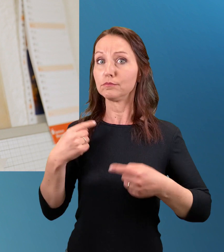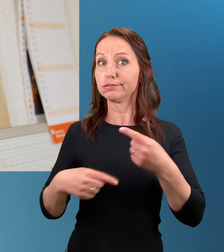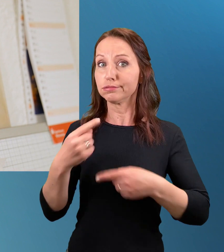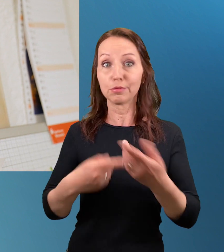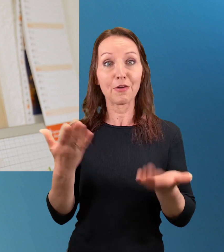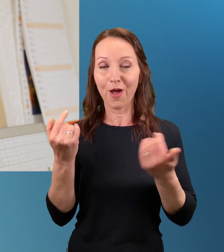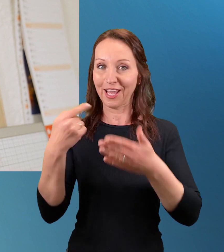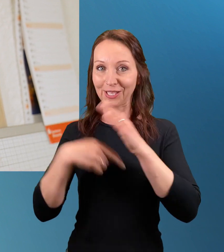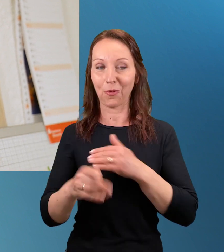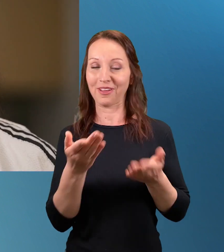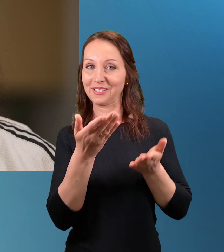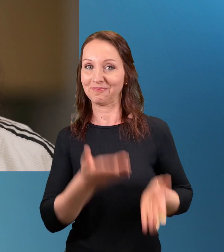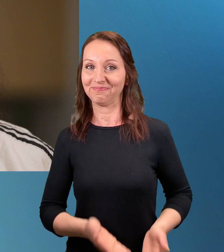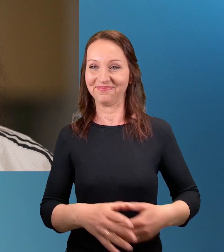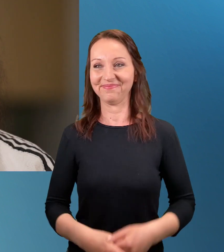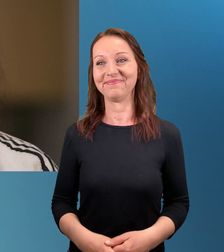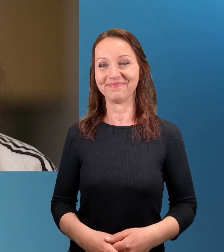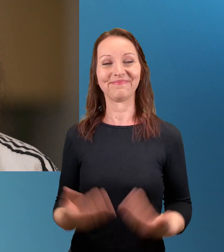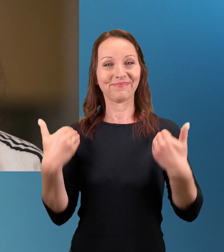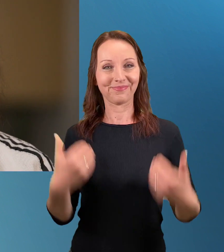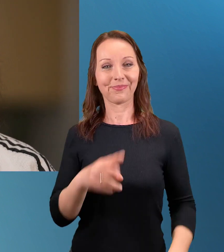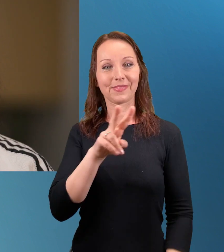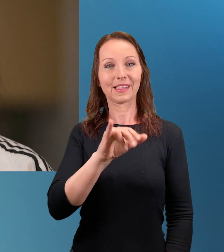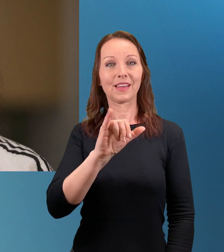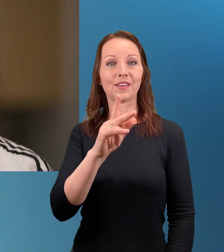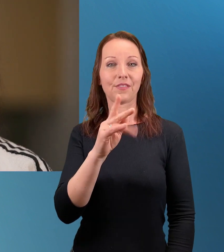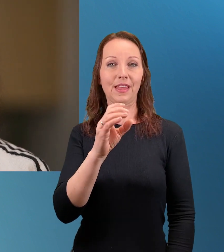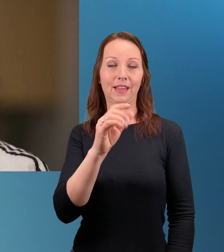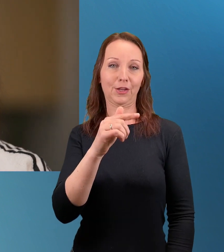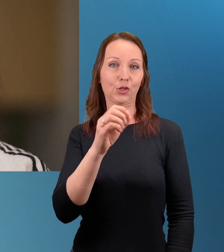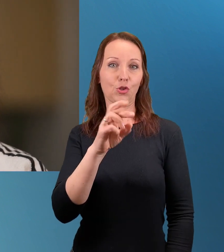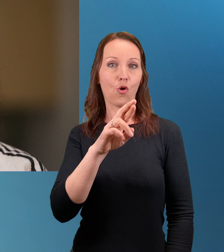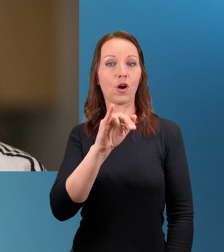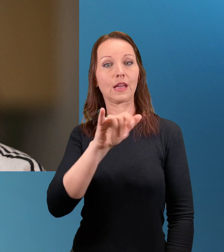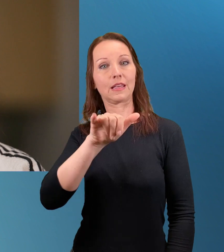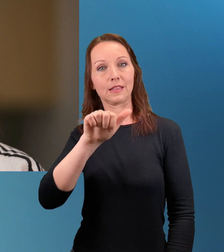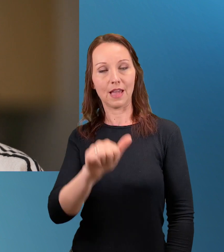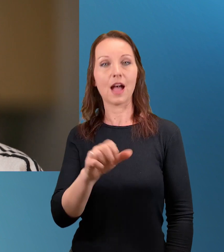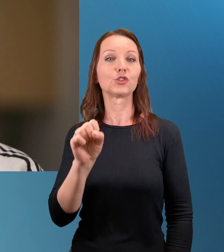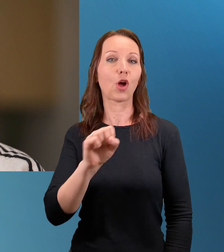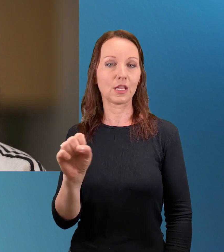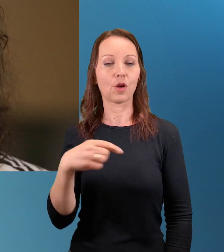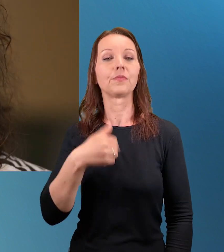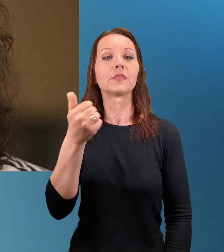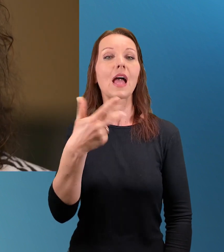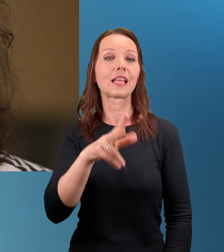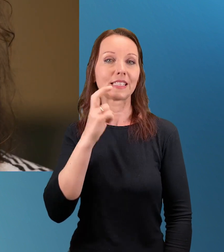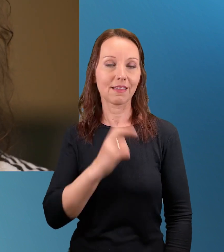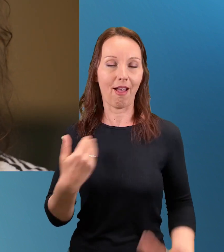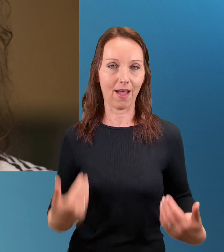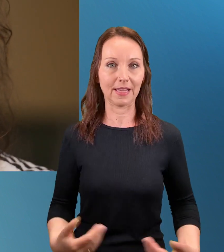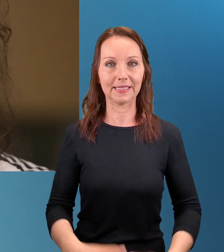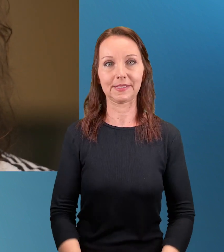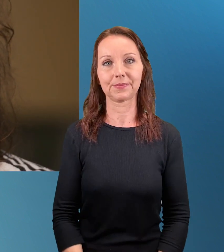Ich bin Viktoria Skornigua. Ich bin 31 Jahre alt. Ich habe